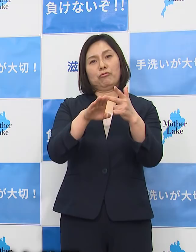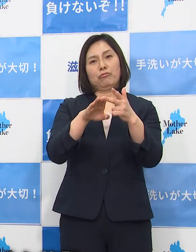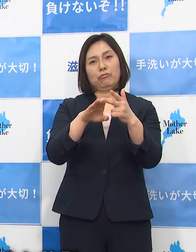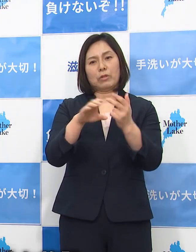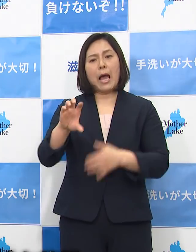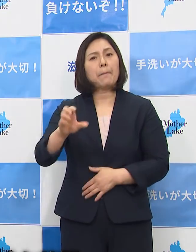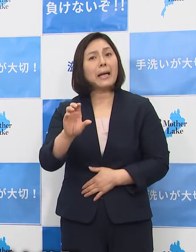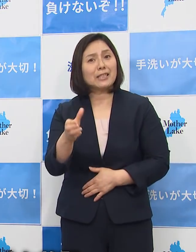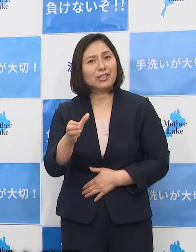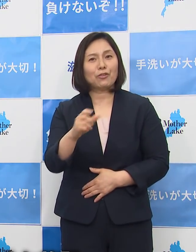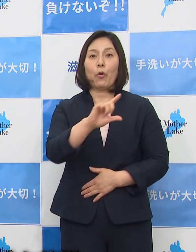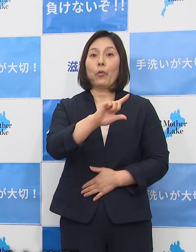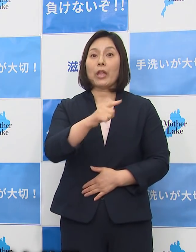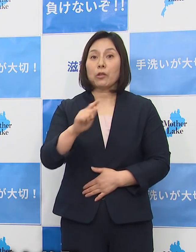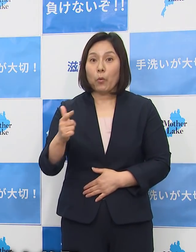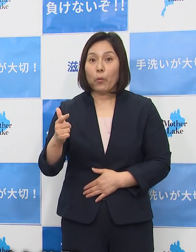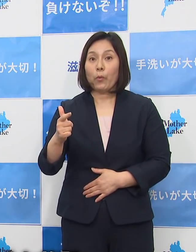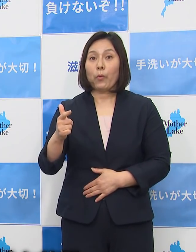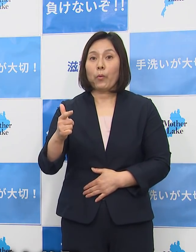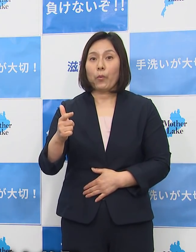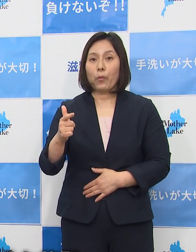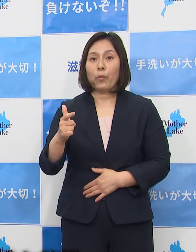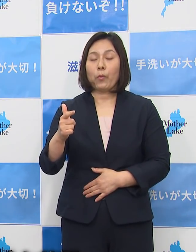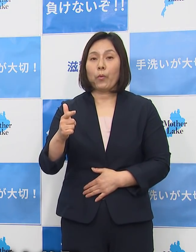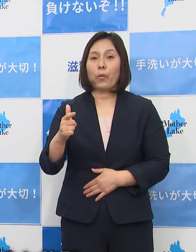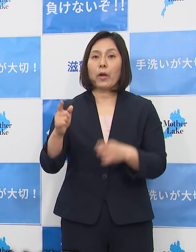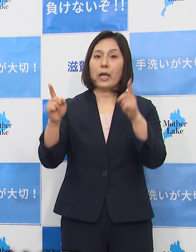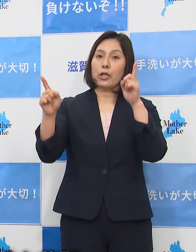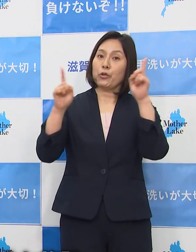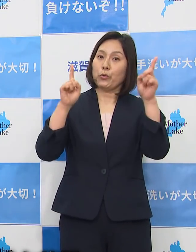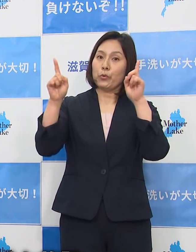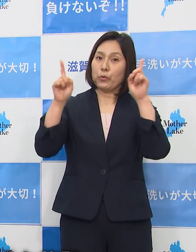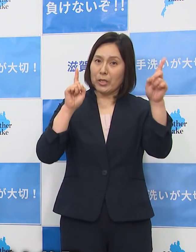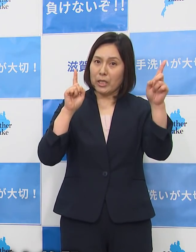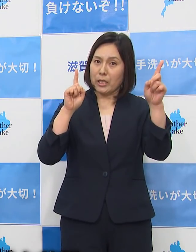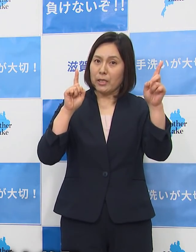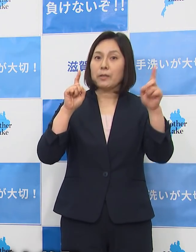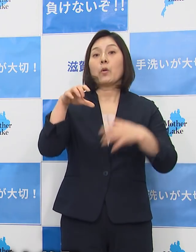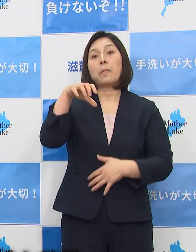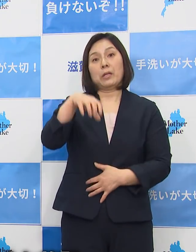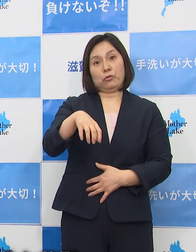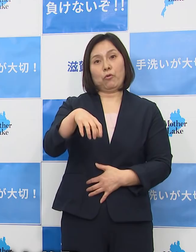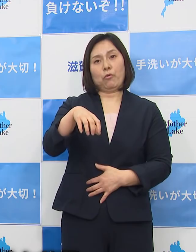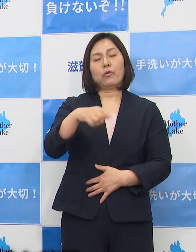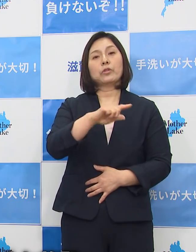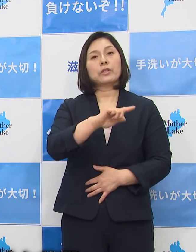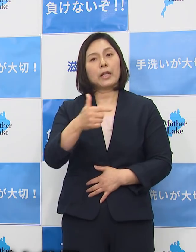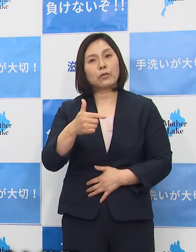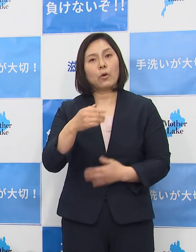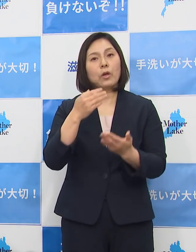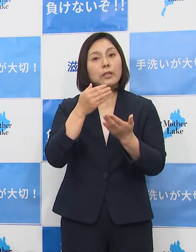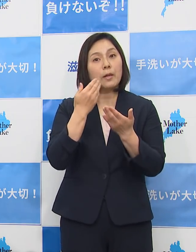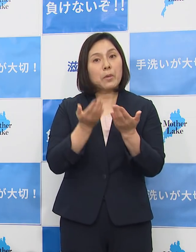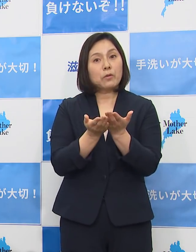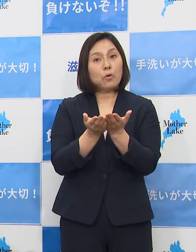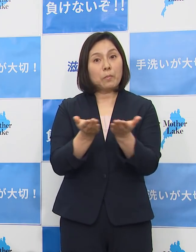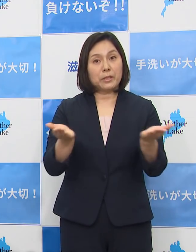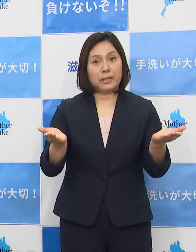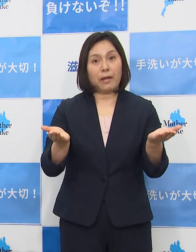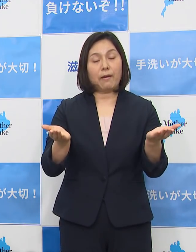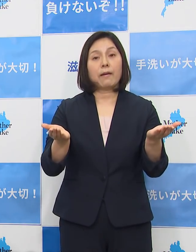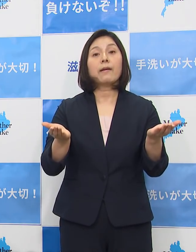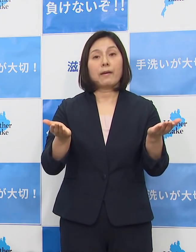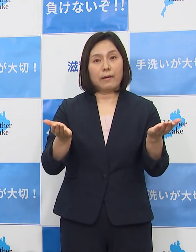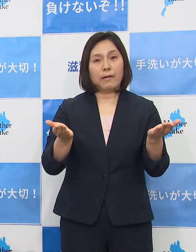パチンコ店などの遊戯施設をはじめ飲食店など